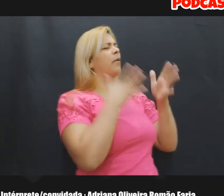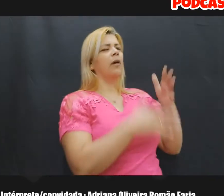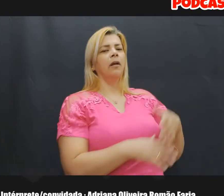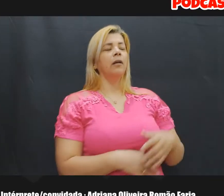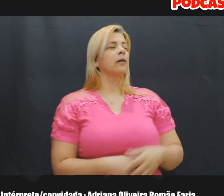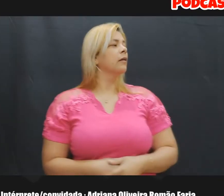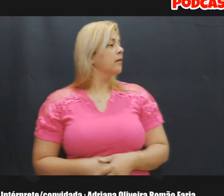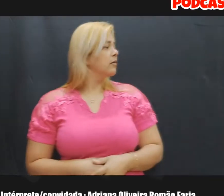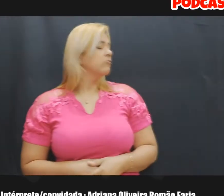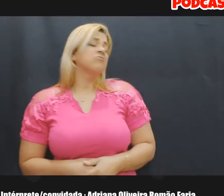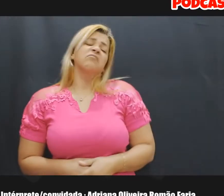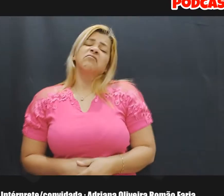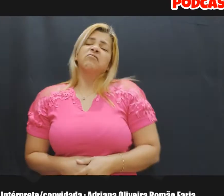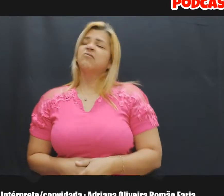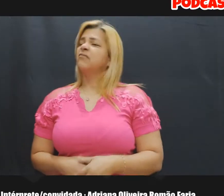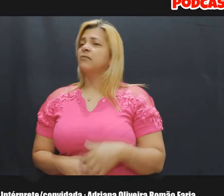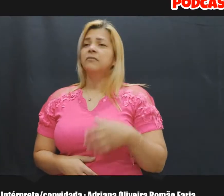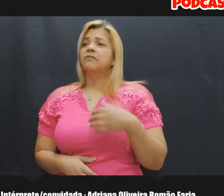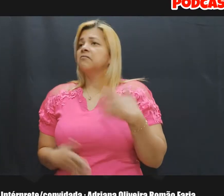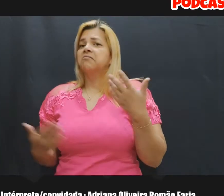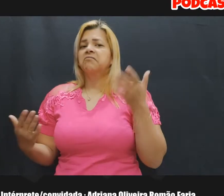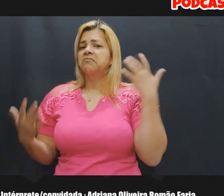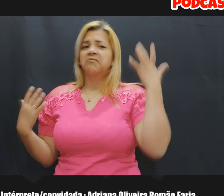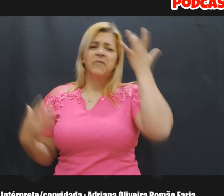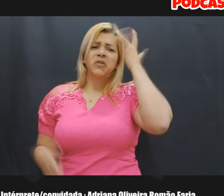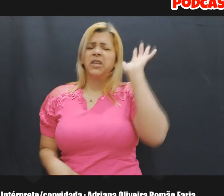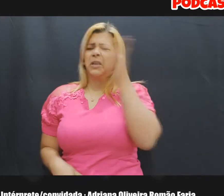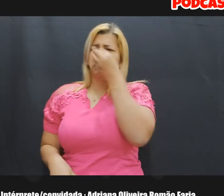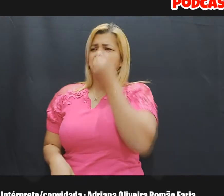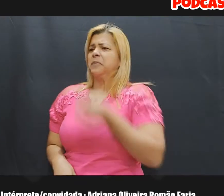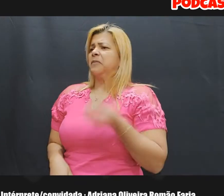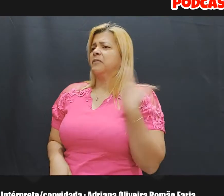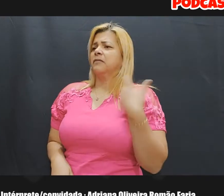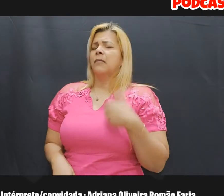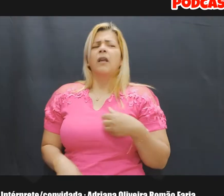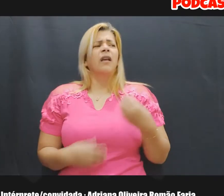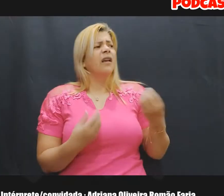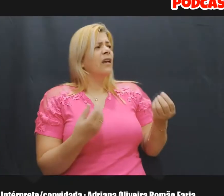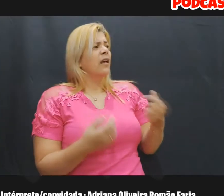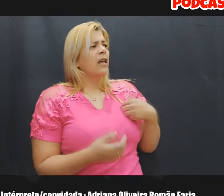mas não nos interessávamos o que ele sentia, como